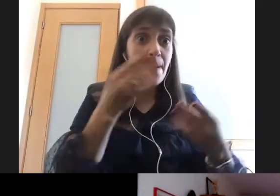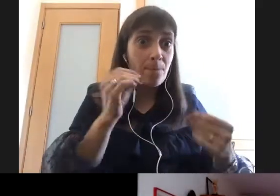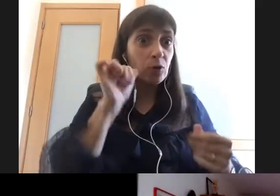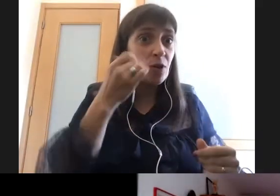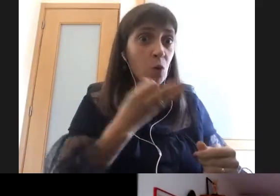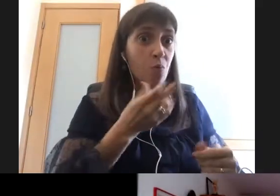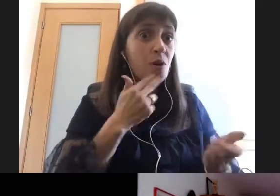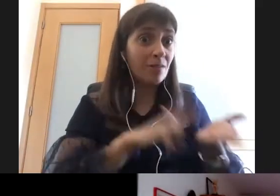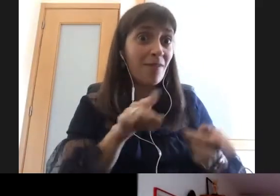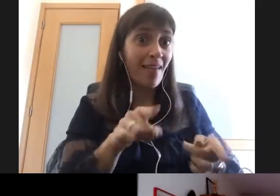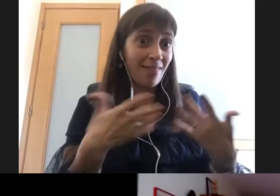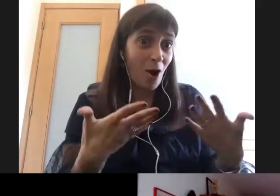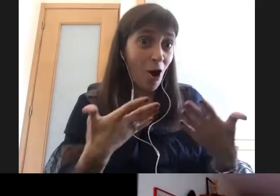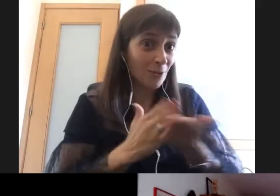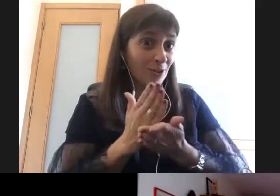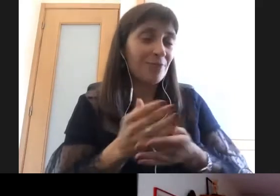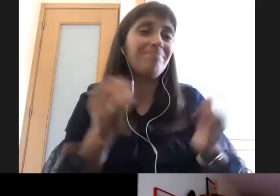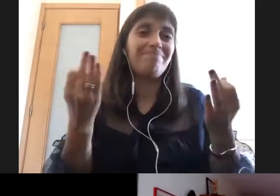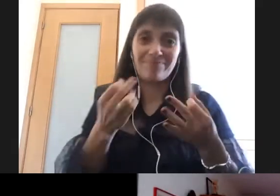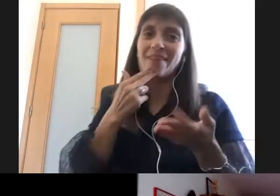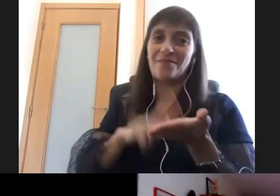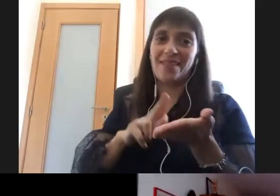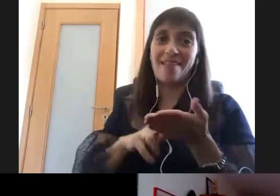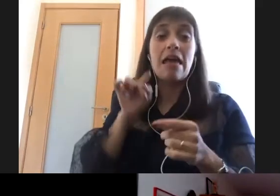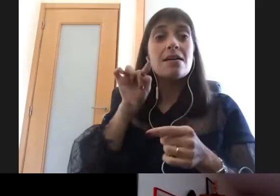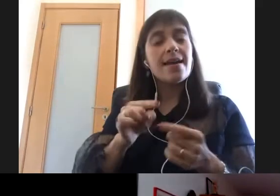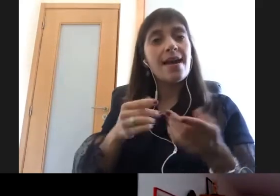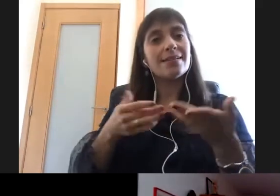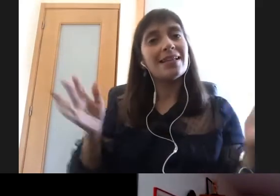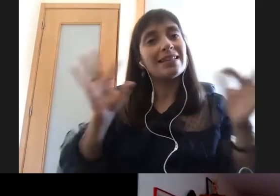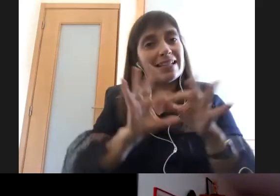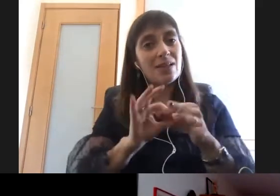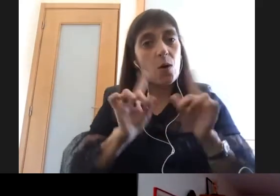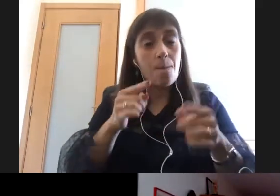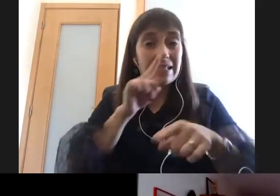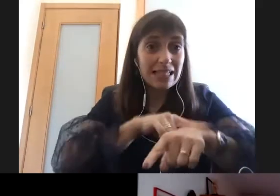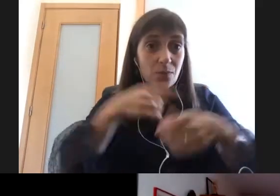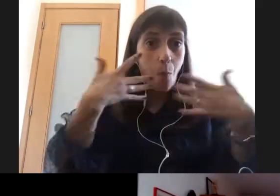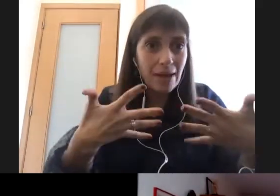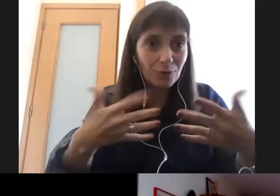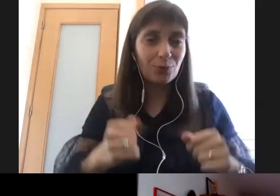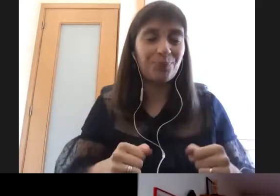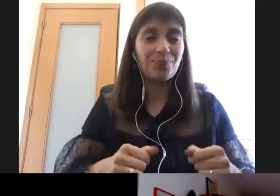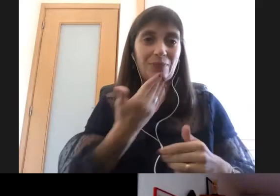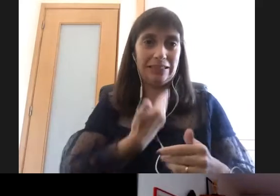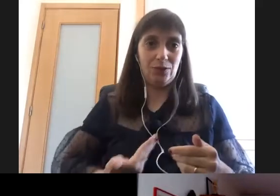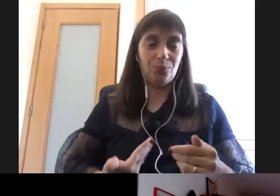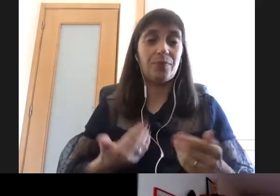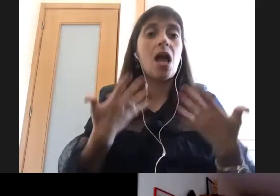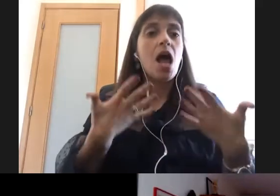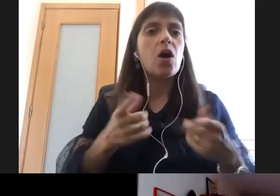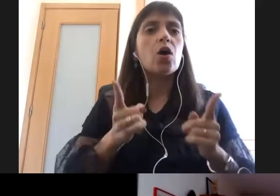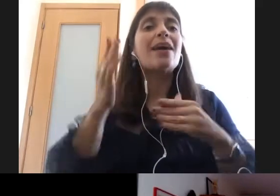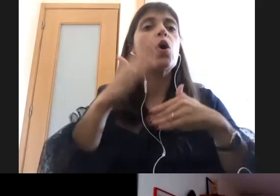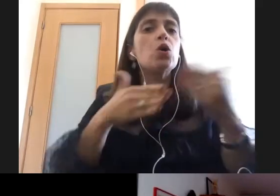Exatamente. Exatamente. E essa relação nasce nesse momento mesmo. Mas o que acontece?